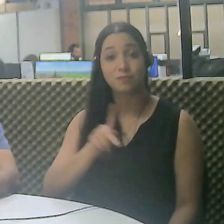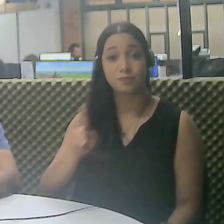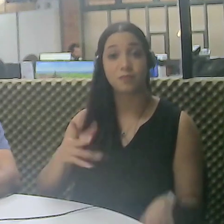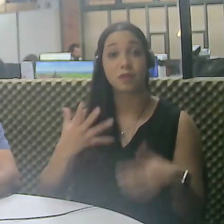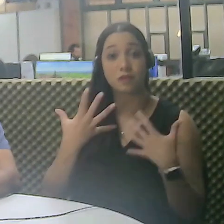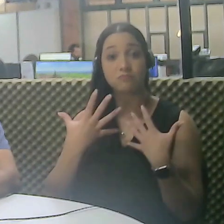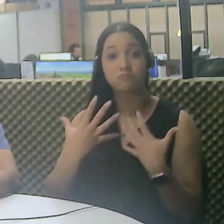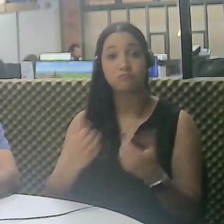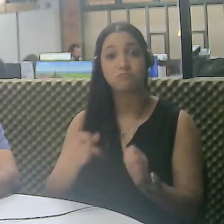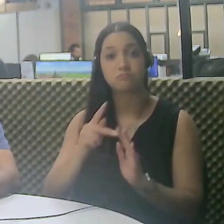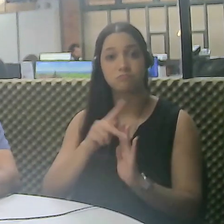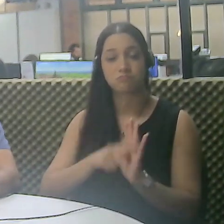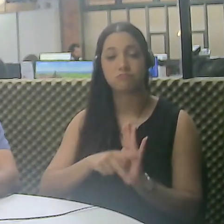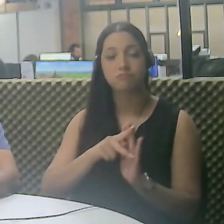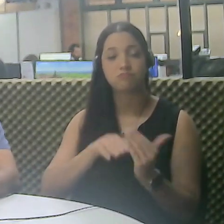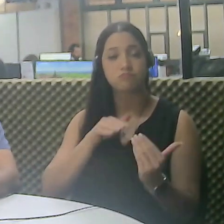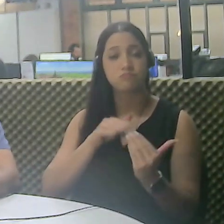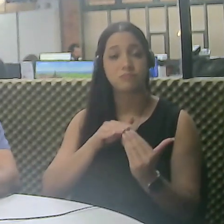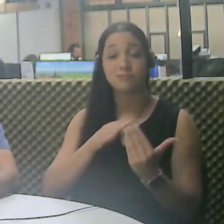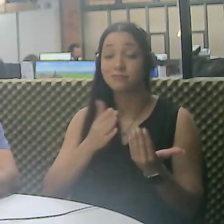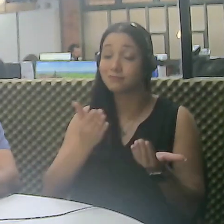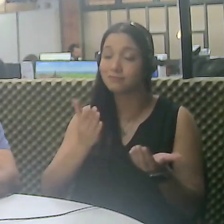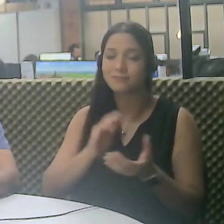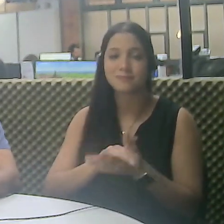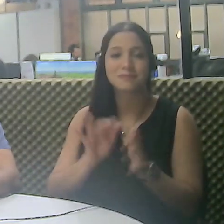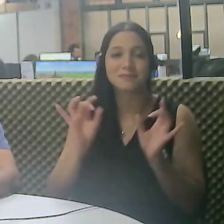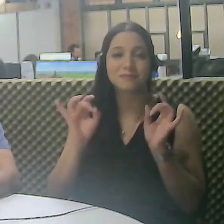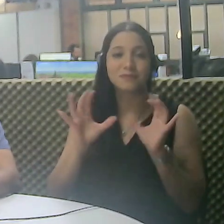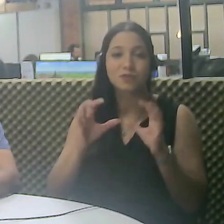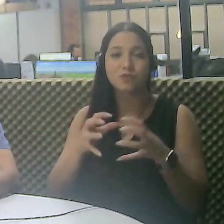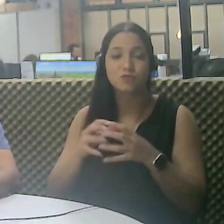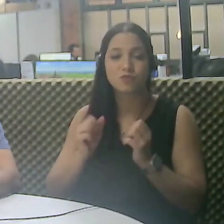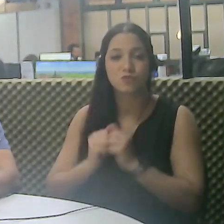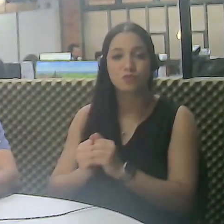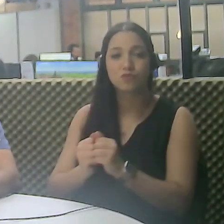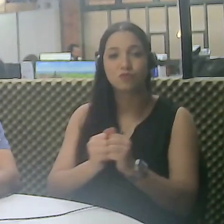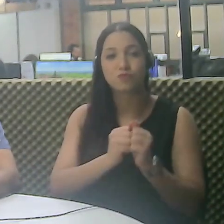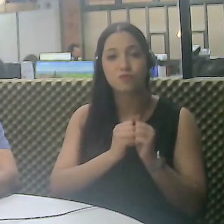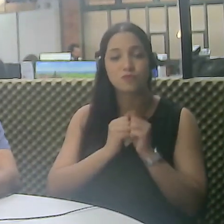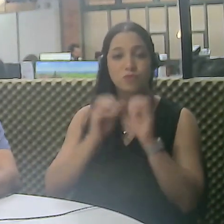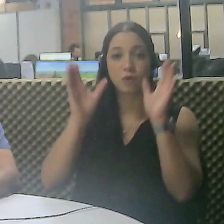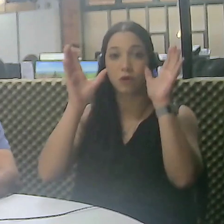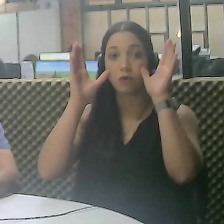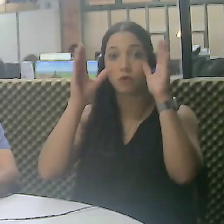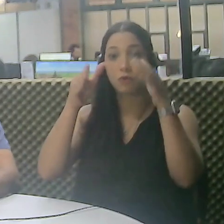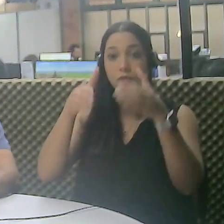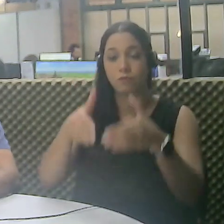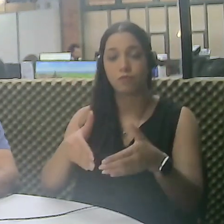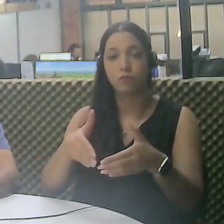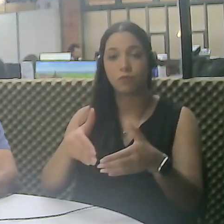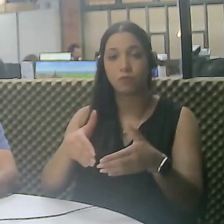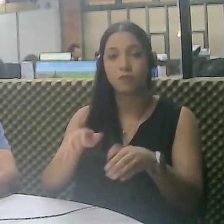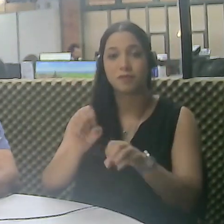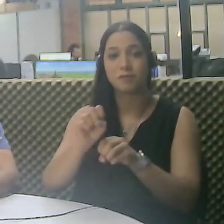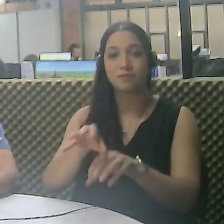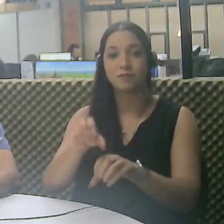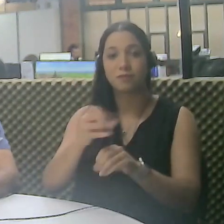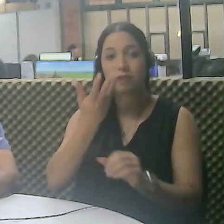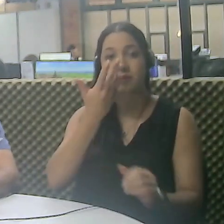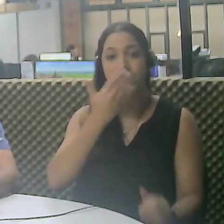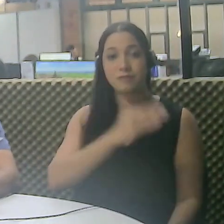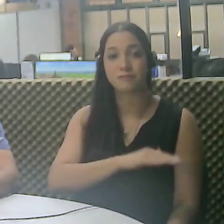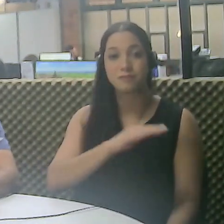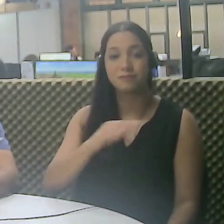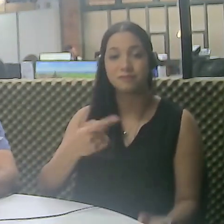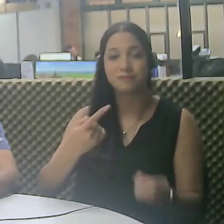ao projeto. Esse é o segredo. Todo mundo se juntou num só objetivo: educar as crianças da nossa